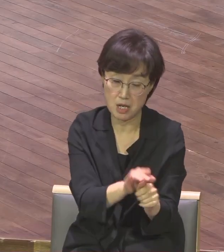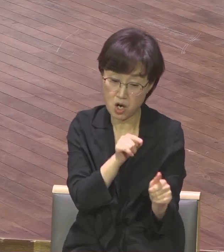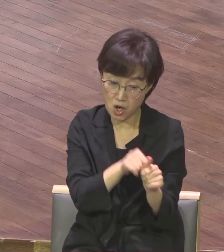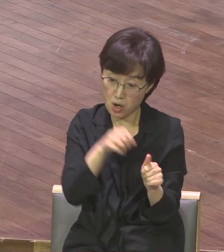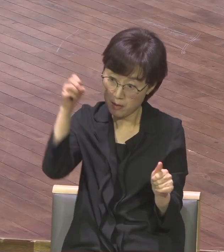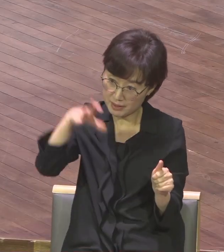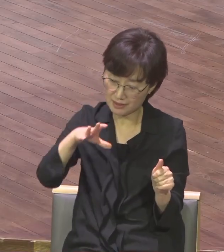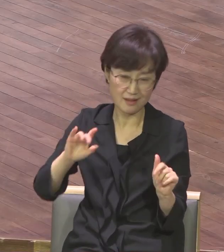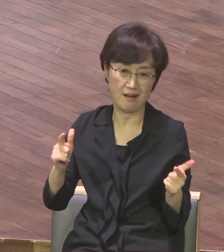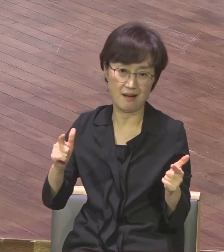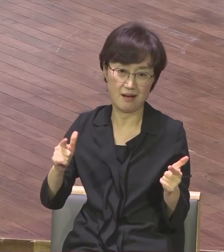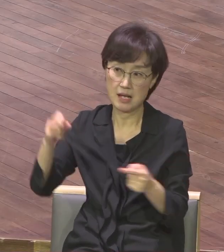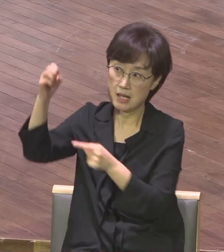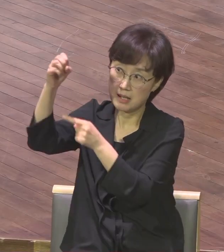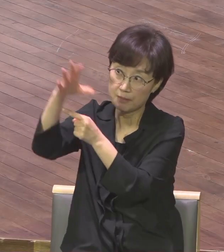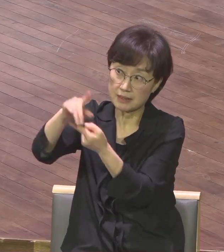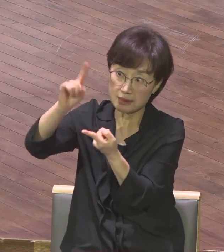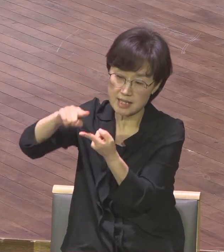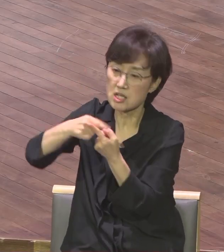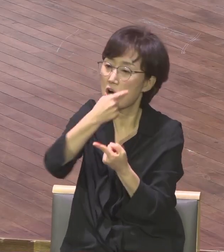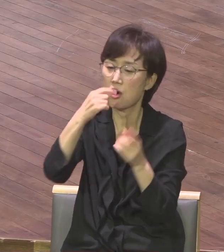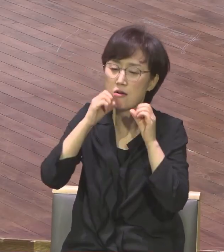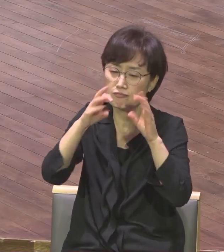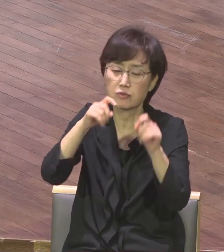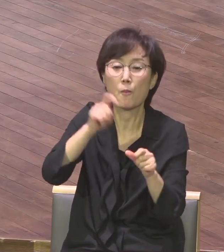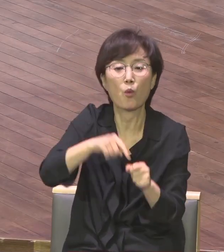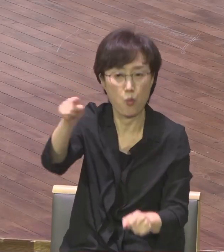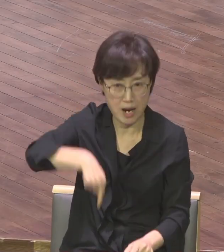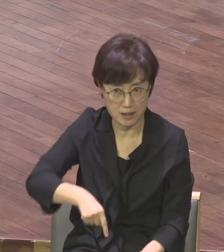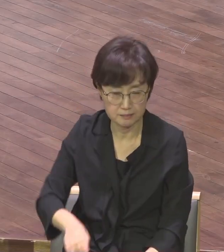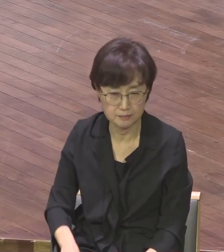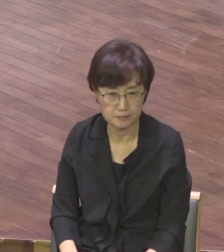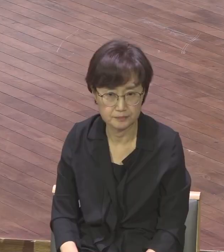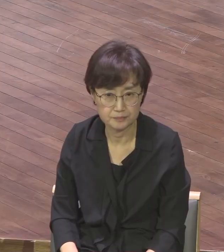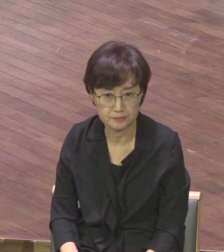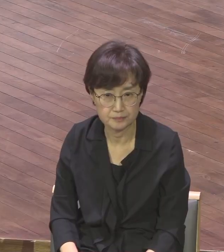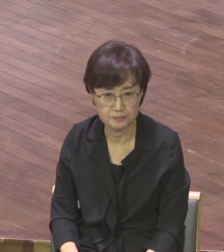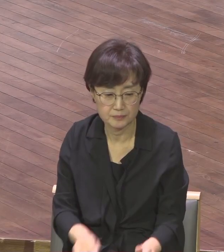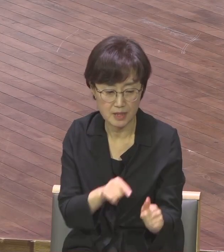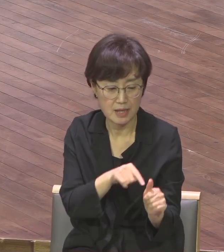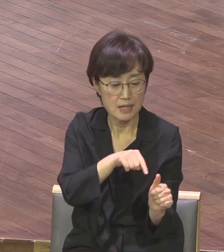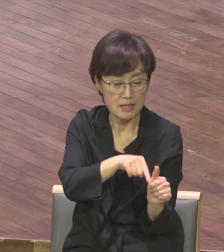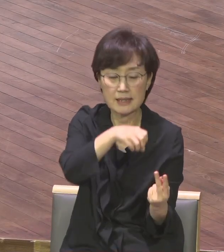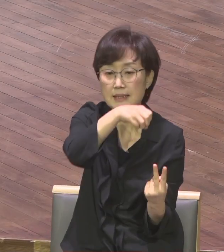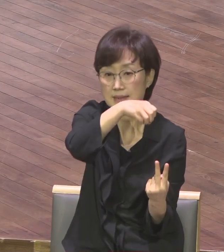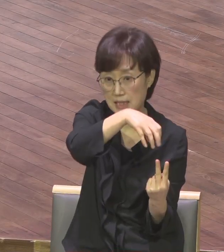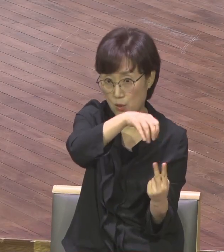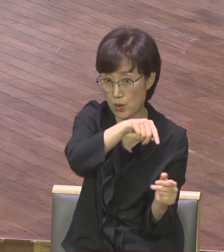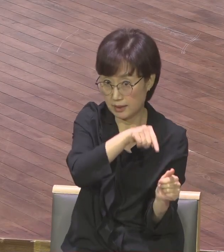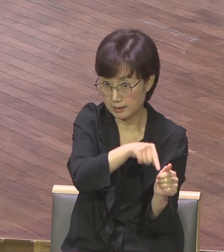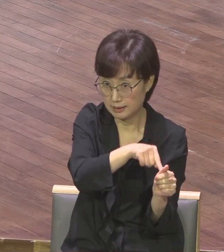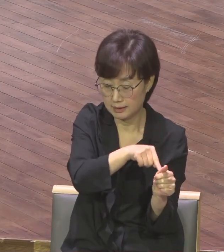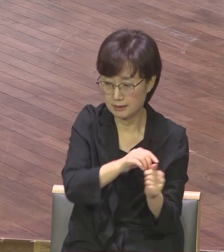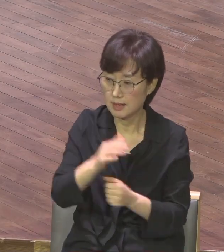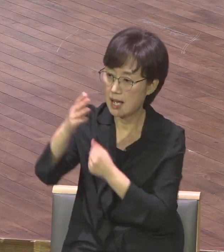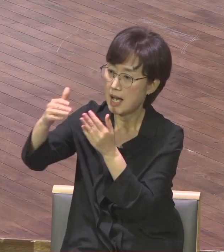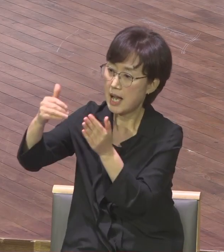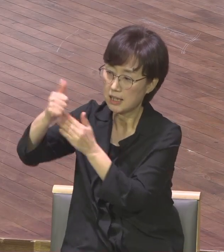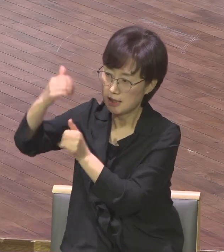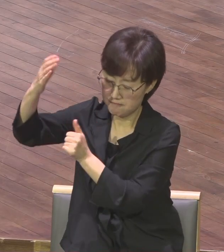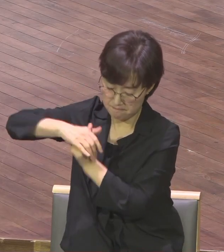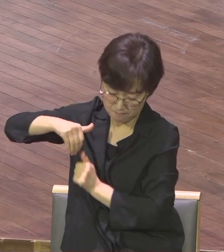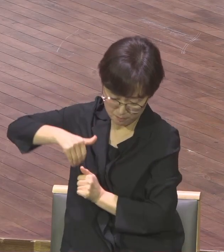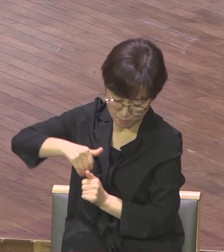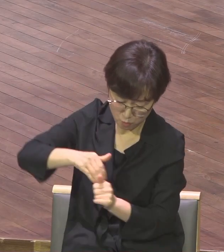빛에 대하여 정언하려 온 자라. 세례 요한이 하나님으로부터 보내심을